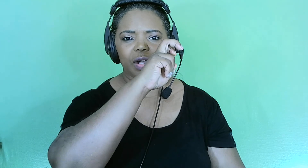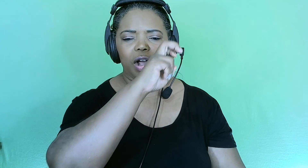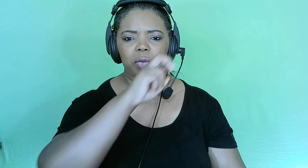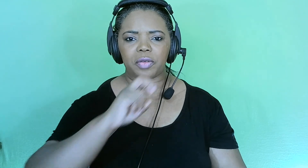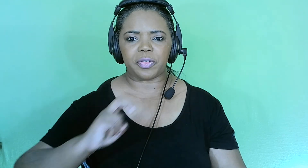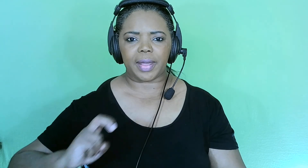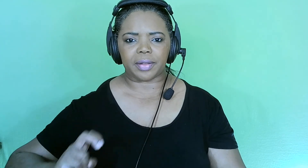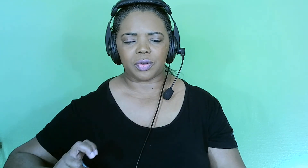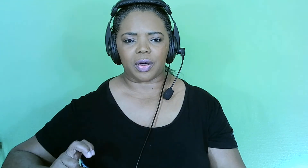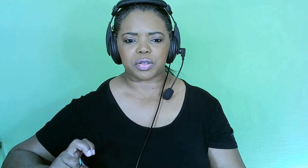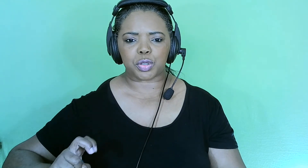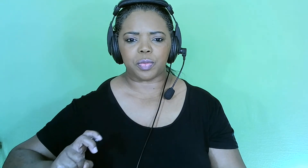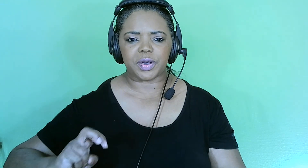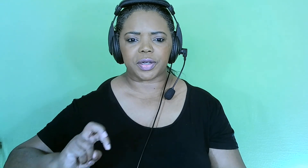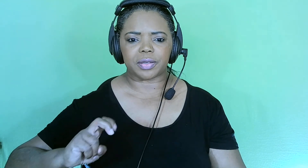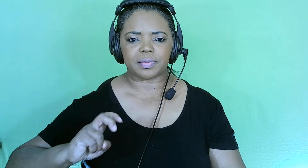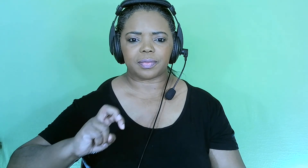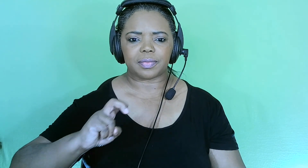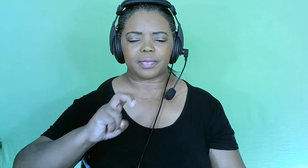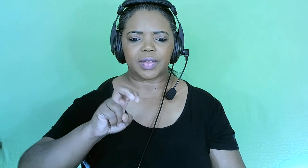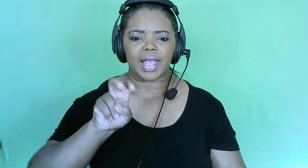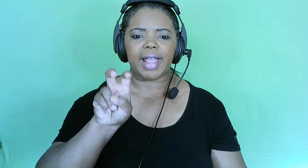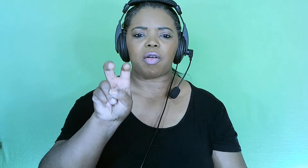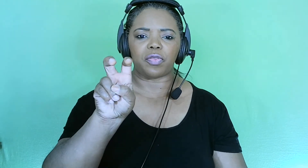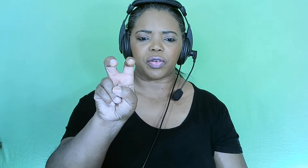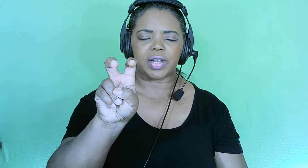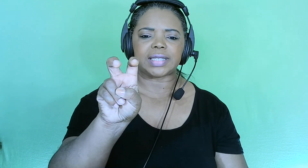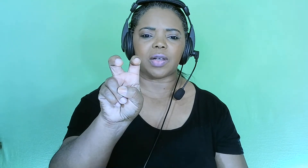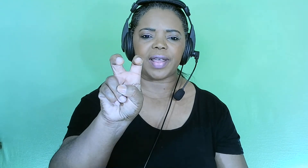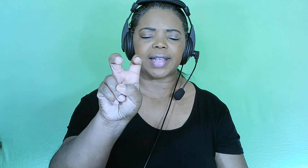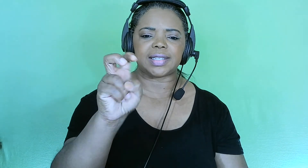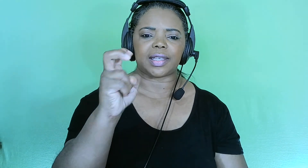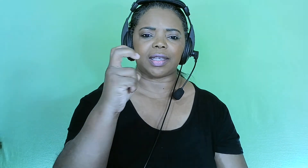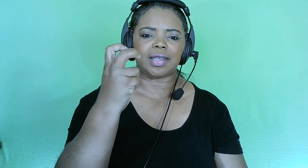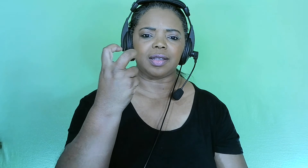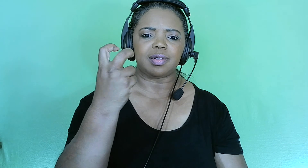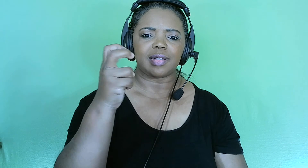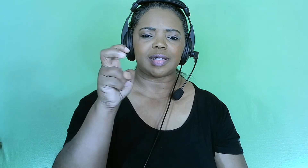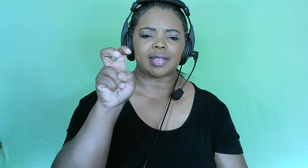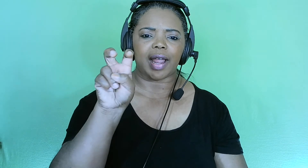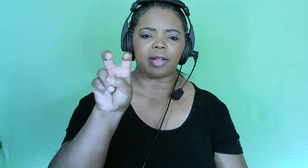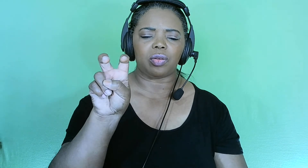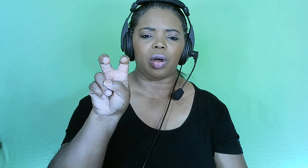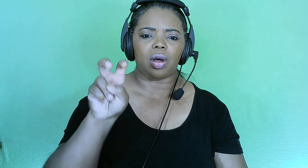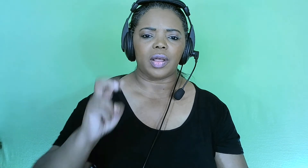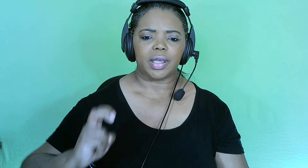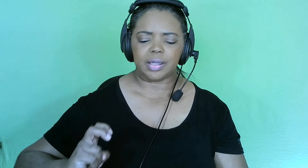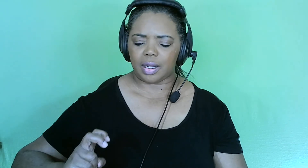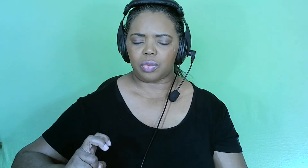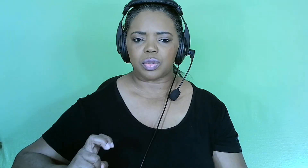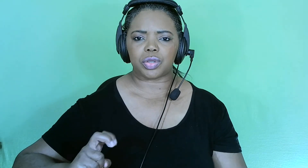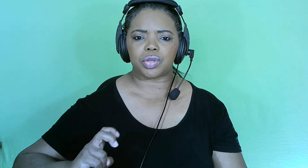Olha o movimento, ó. Subir. A configuração é essa aqui, certo? Ó. Então,